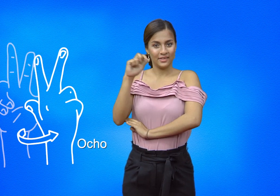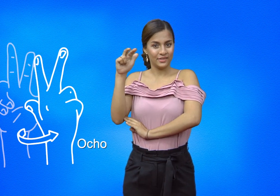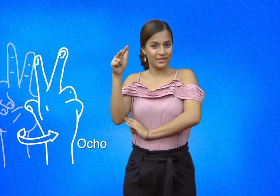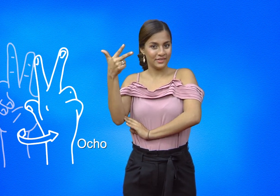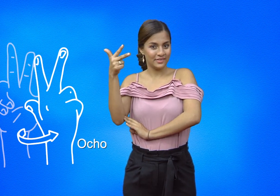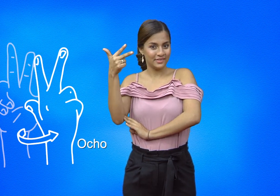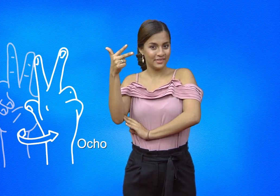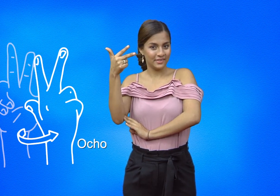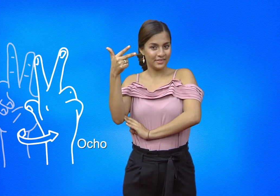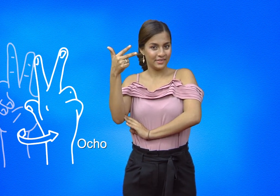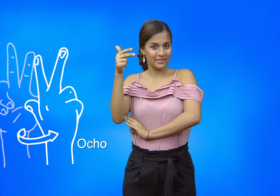8